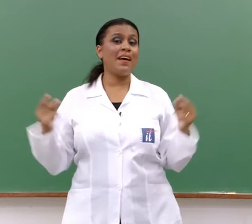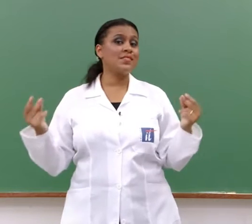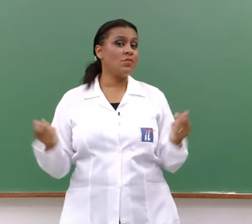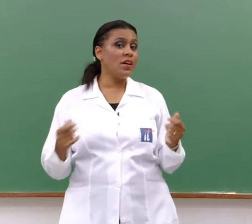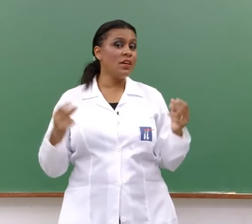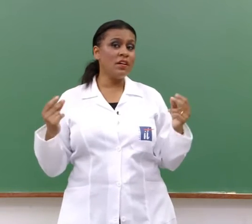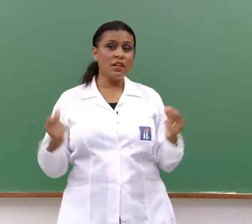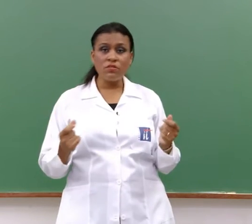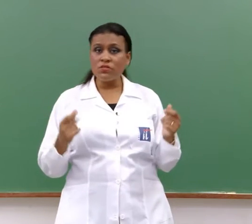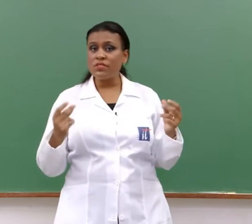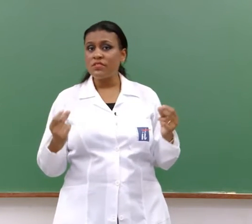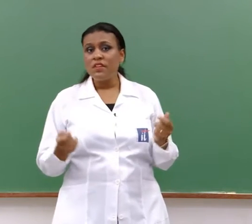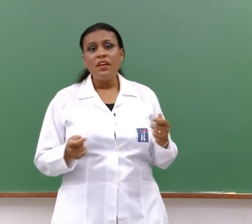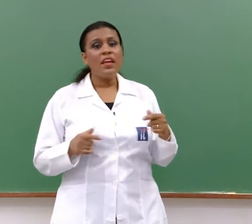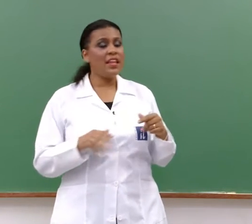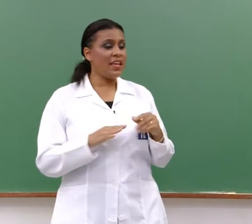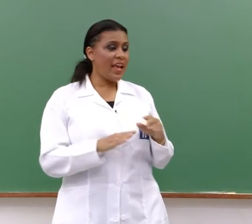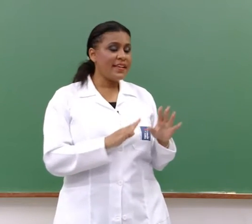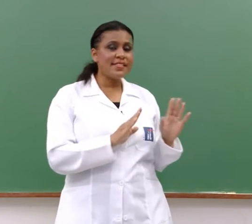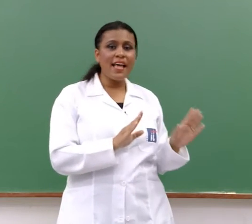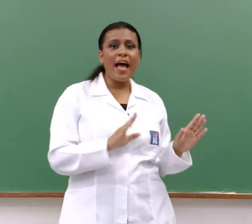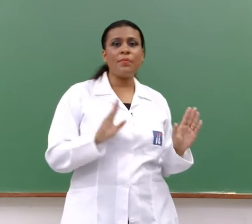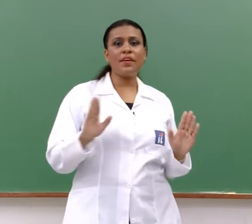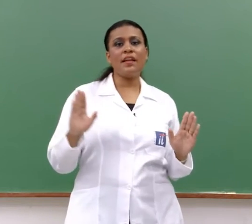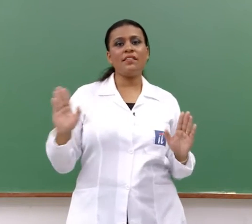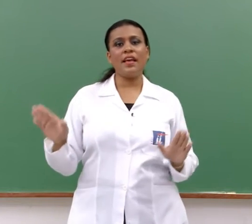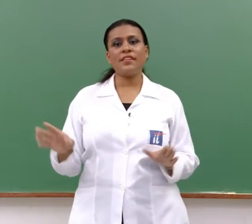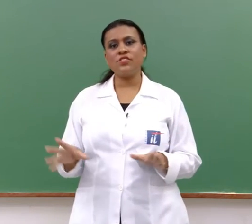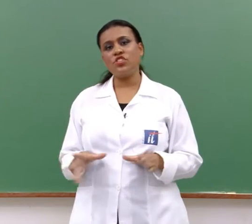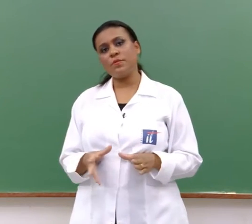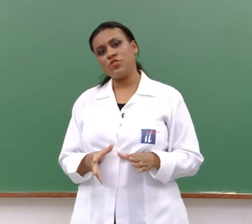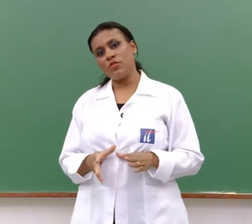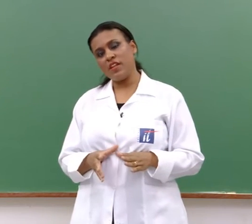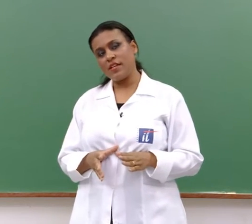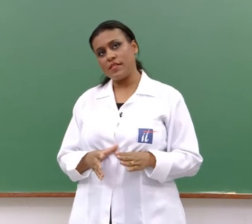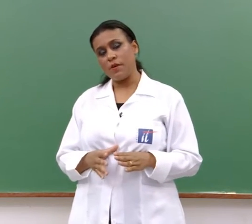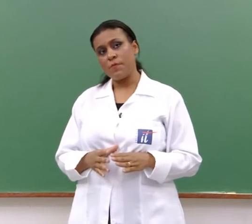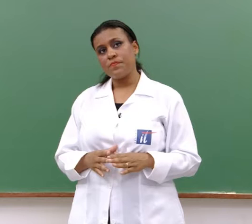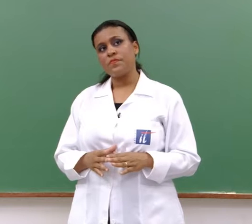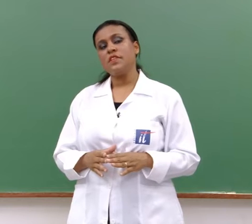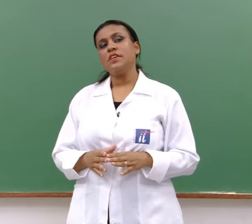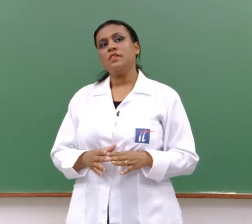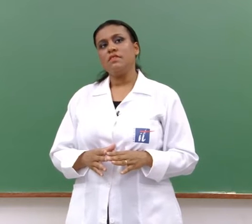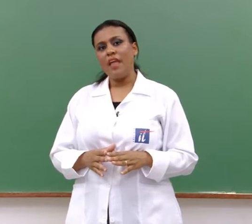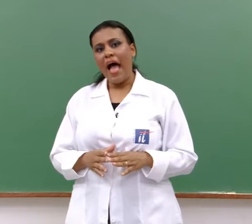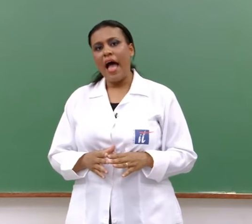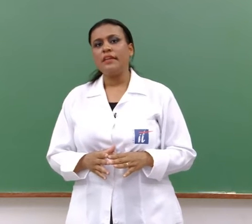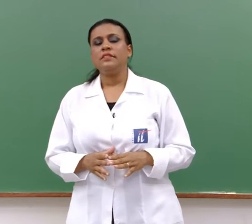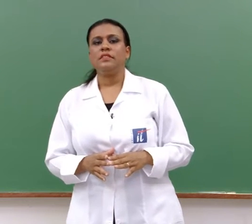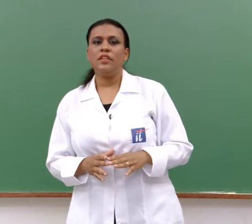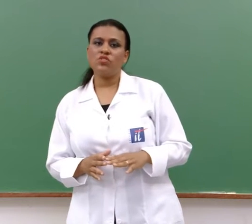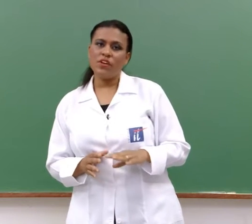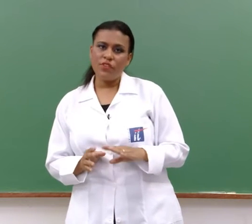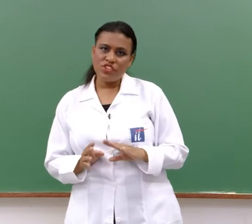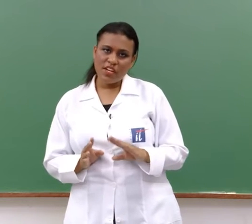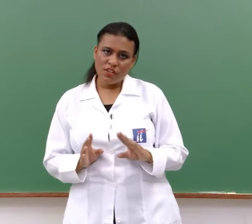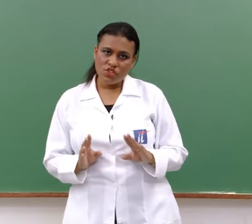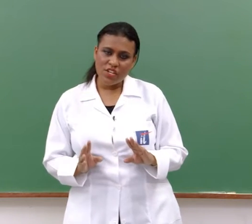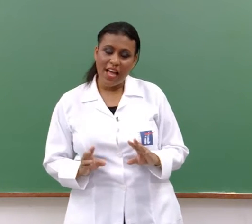passam anos e ninguém sabe que ela tem esse tipo de alteração. Tá, então já foi